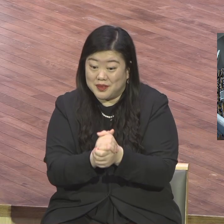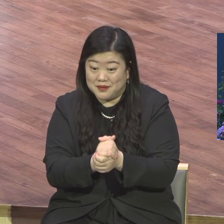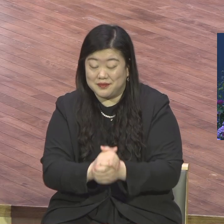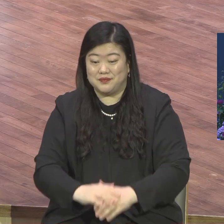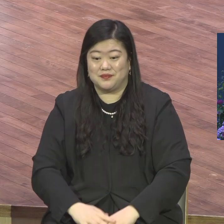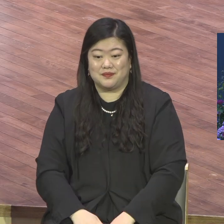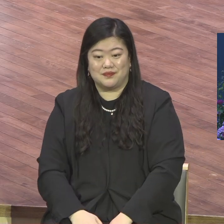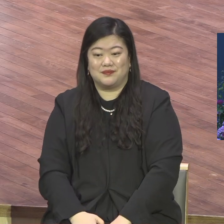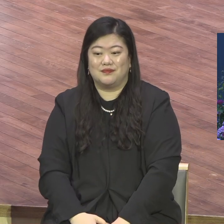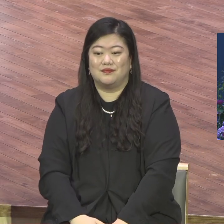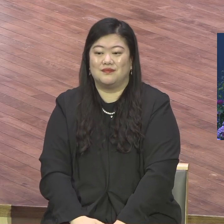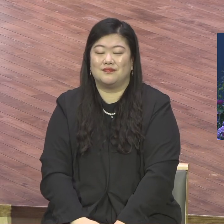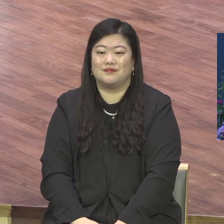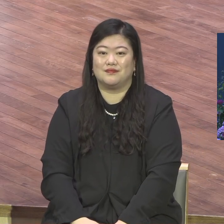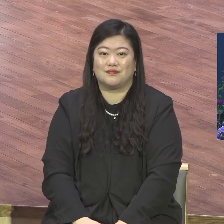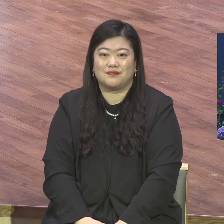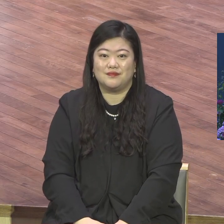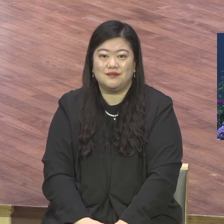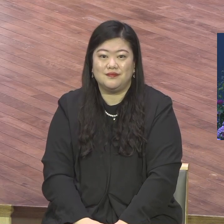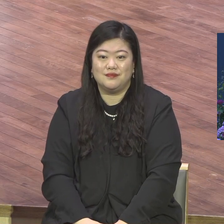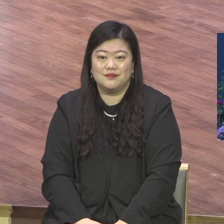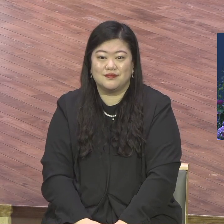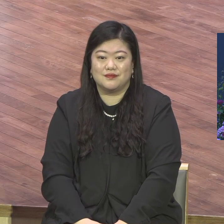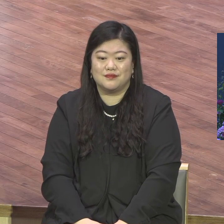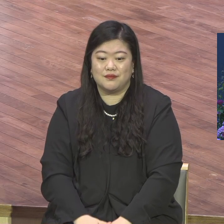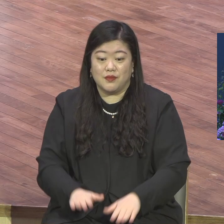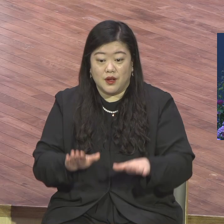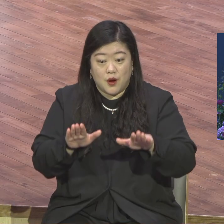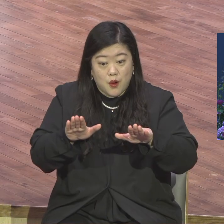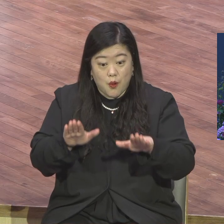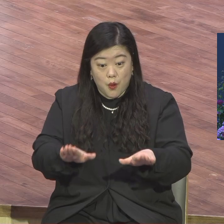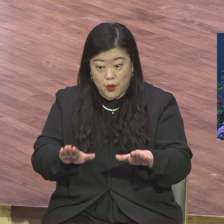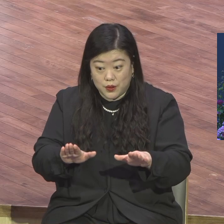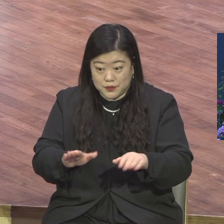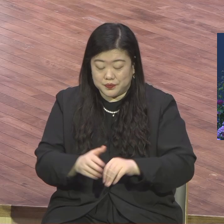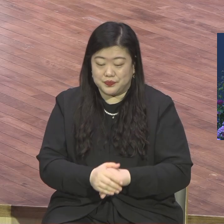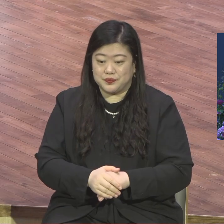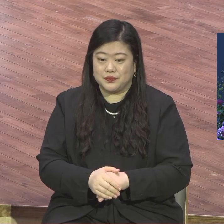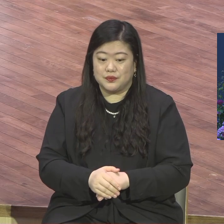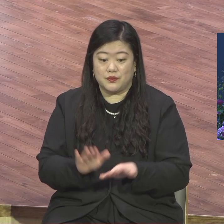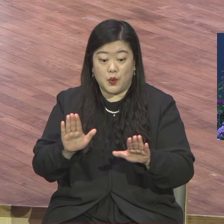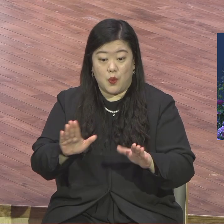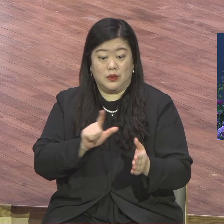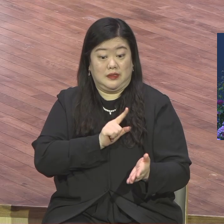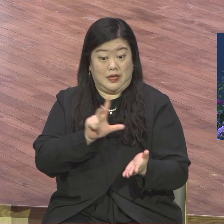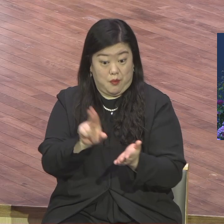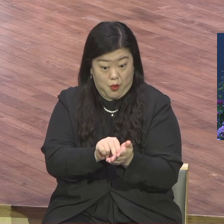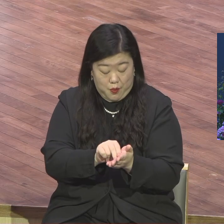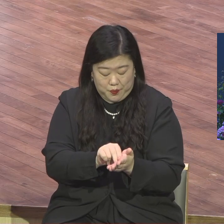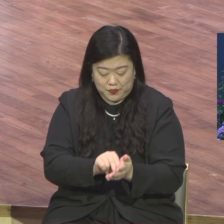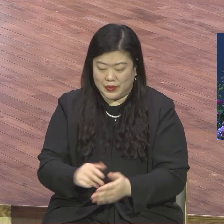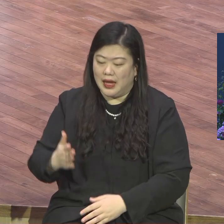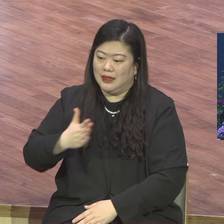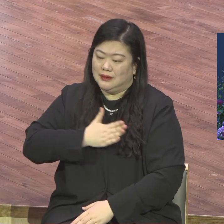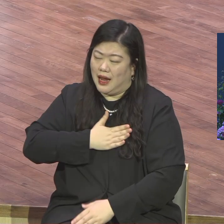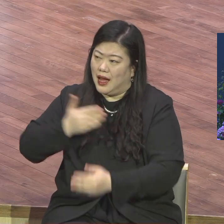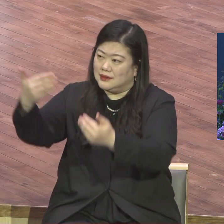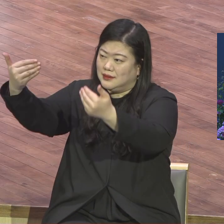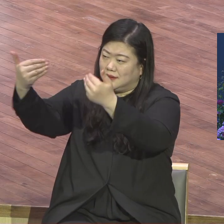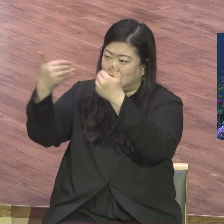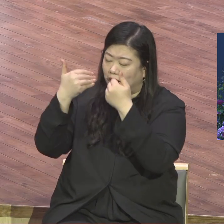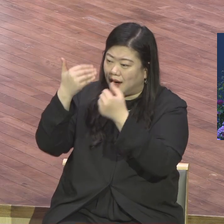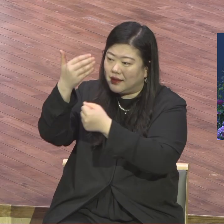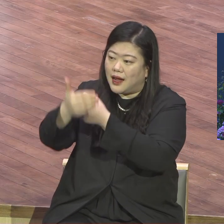네, 이거 되는 말씀 가지고 나를 향한 하나님의 기대라는 제목으로